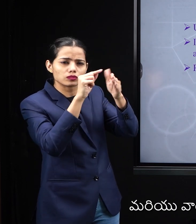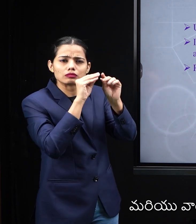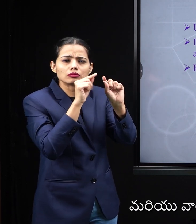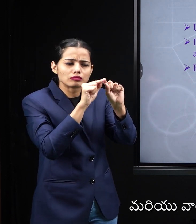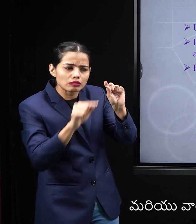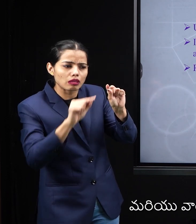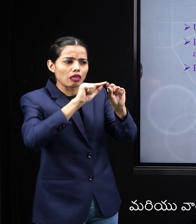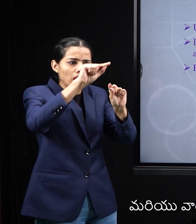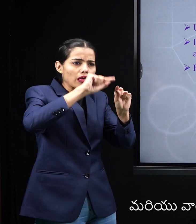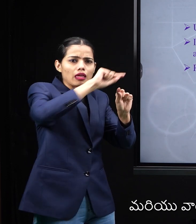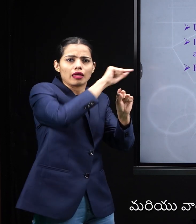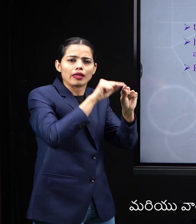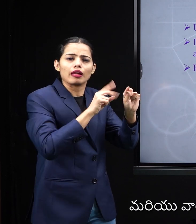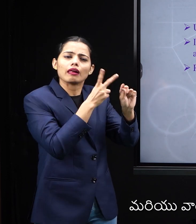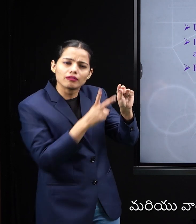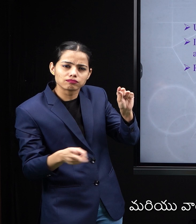లక్షణాలను గుర్తించండి.